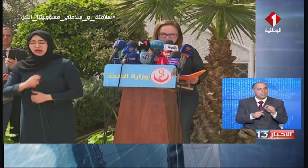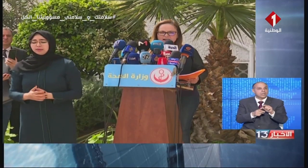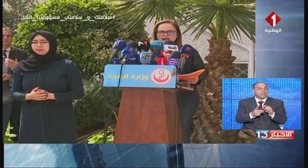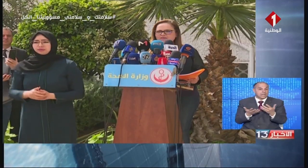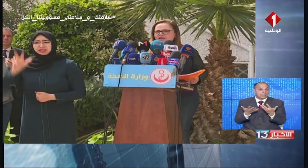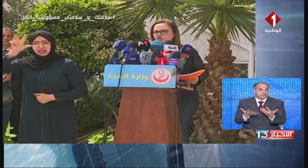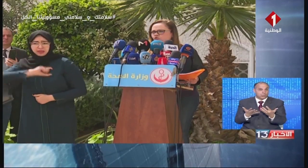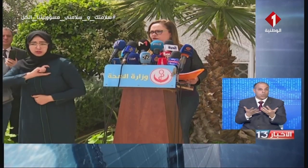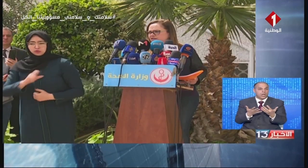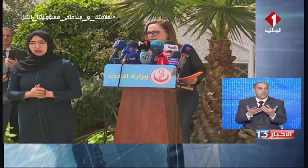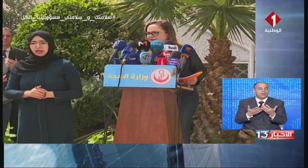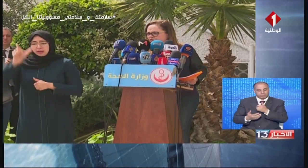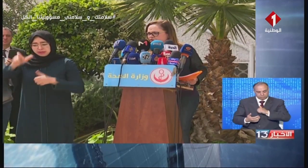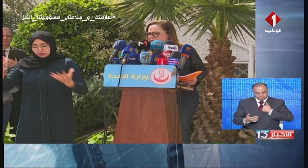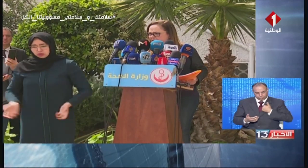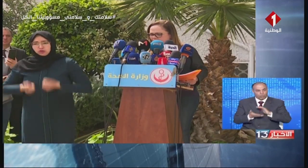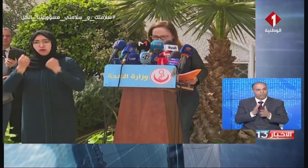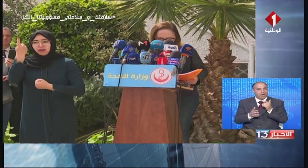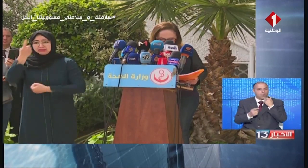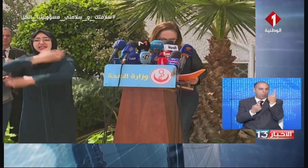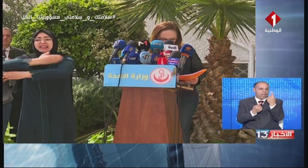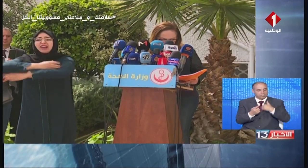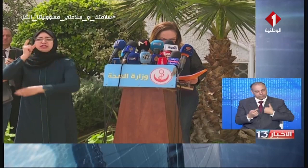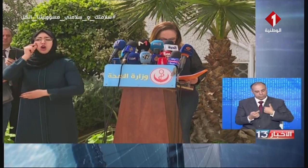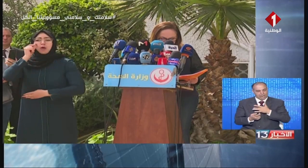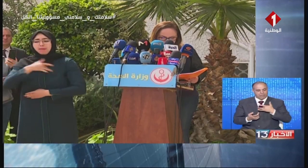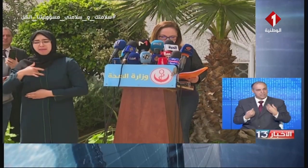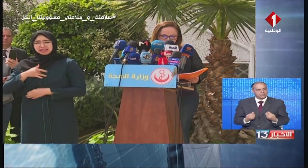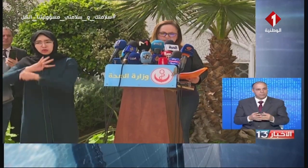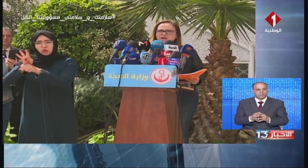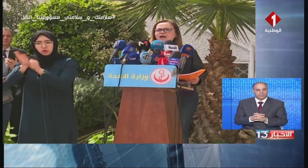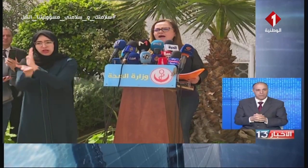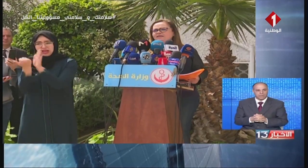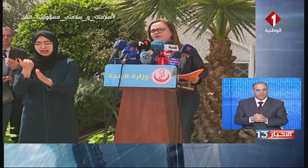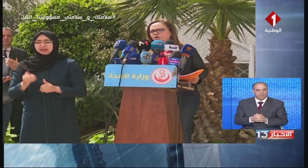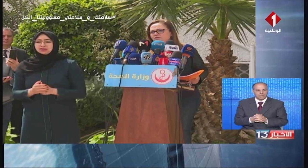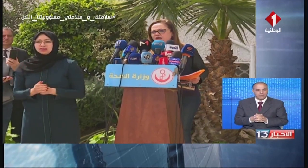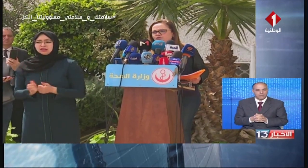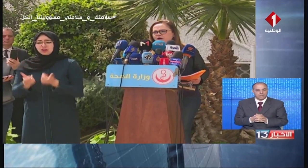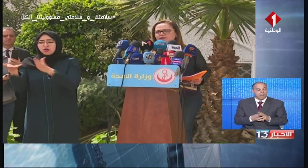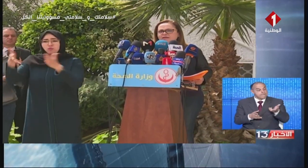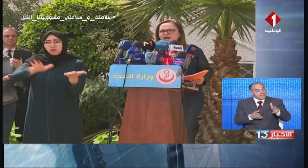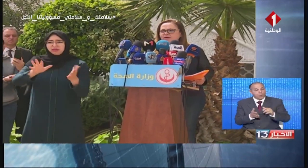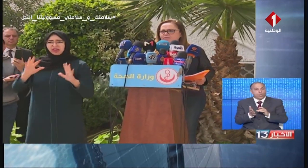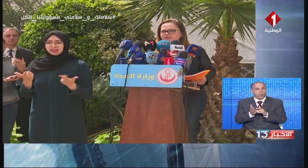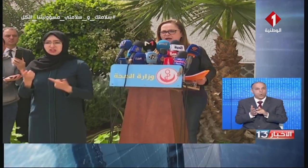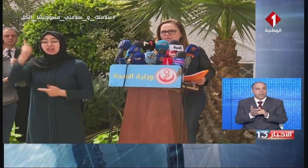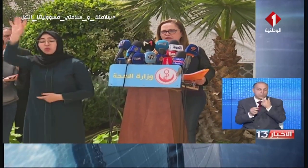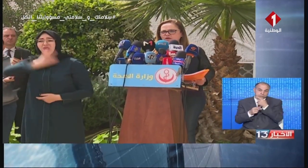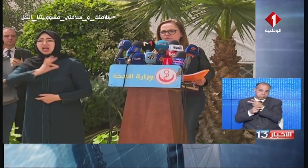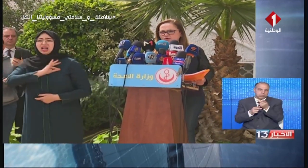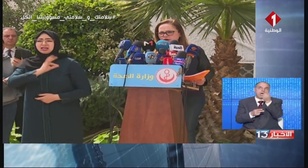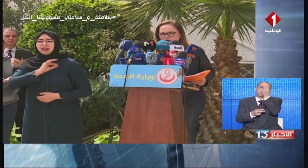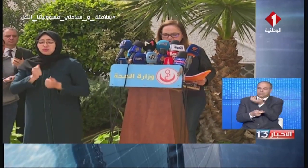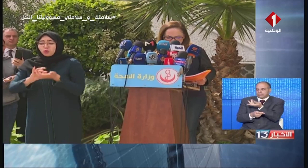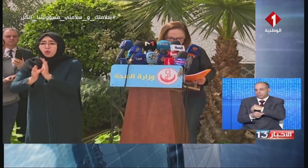بالنسبة للحالات التي شفيت، كما تعرفوا فما حالة وحيدة شفيت. عدد الوفيات نحب نترحم